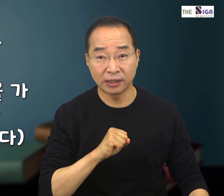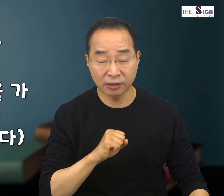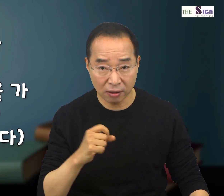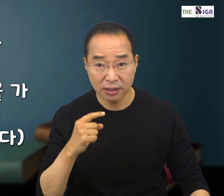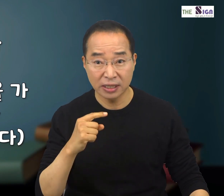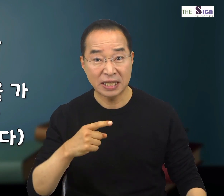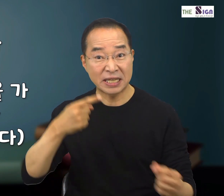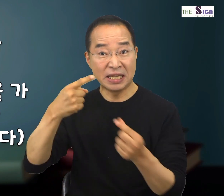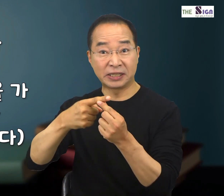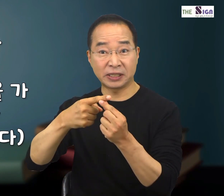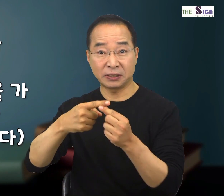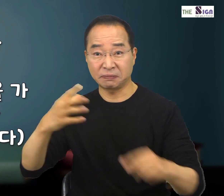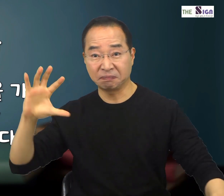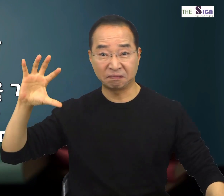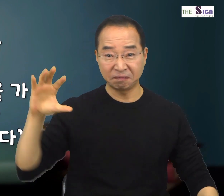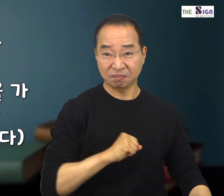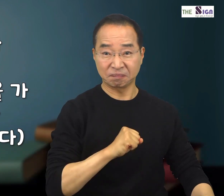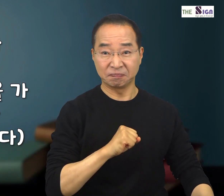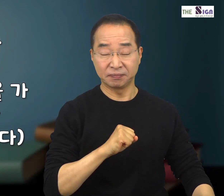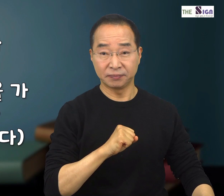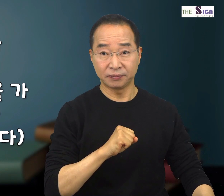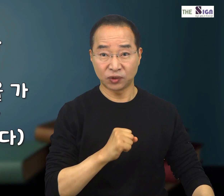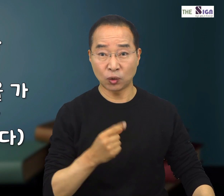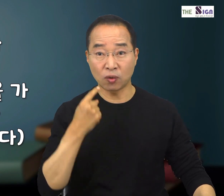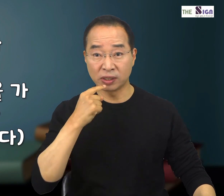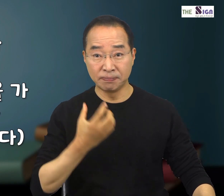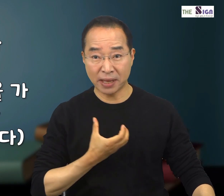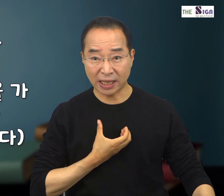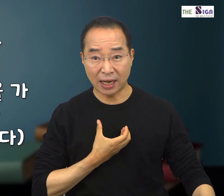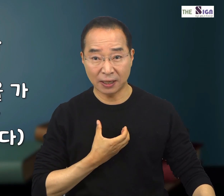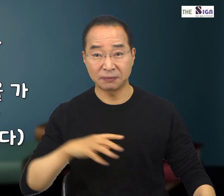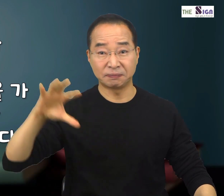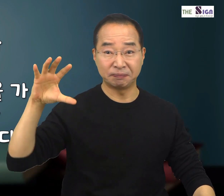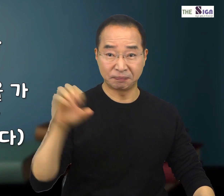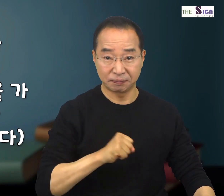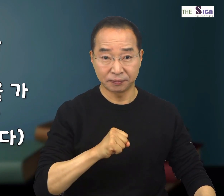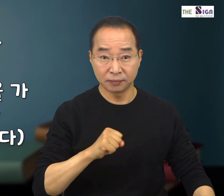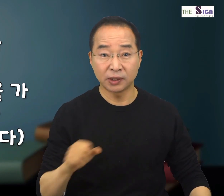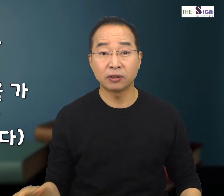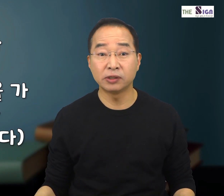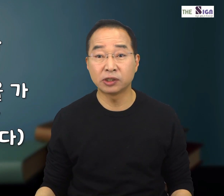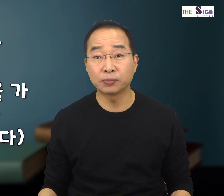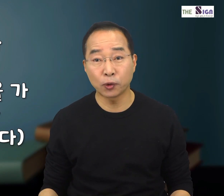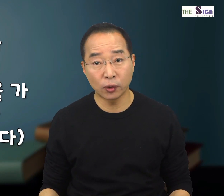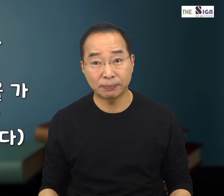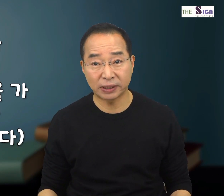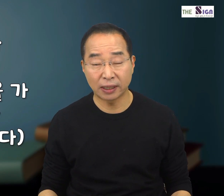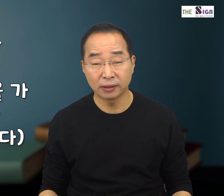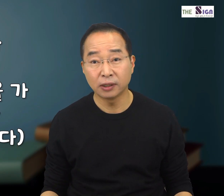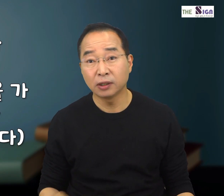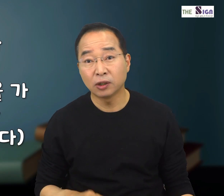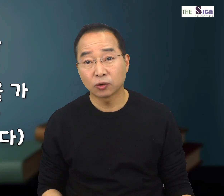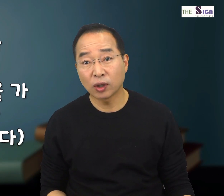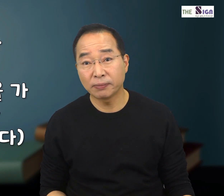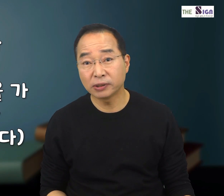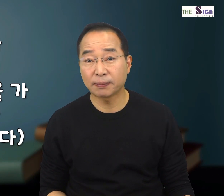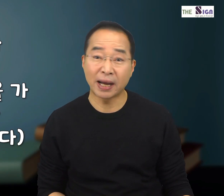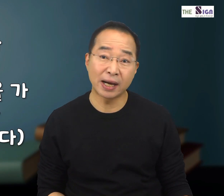그래서 1등 또 금메달 이런 식으로 표현합니다. 또 한편 이제